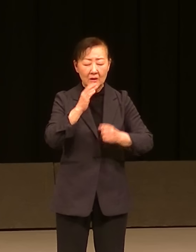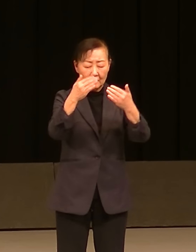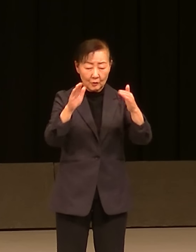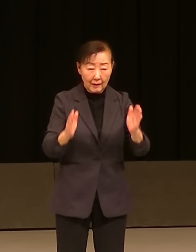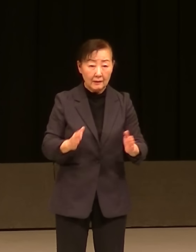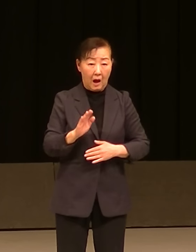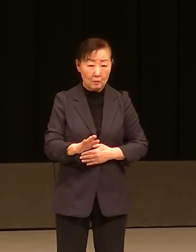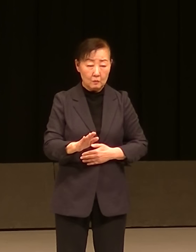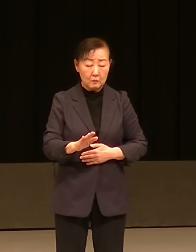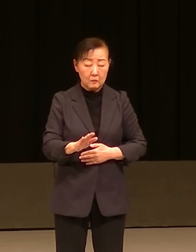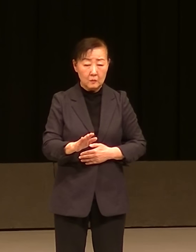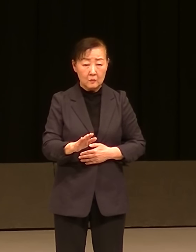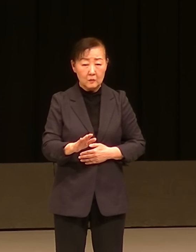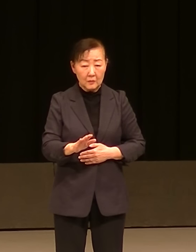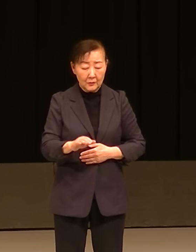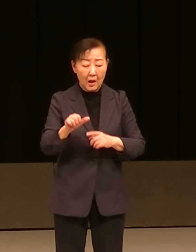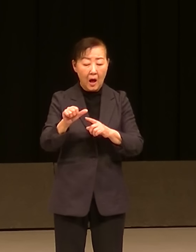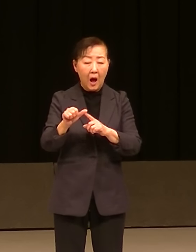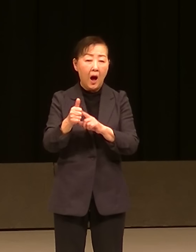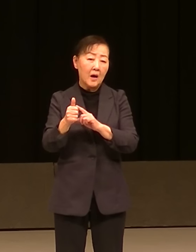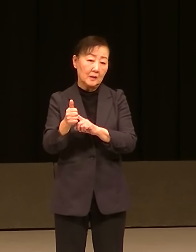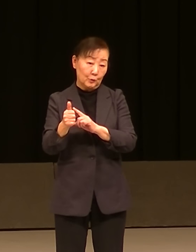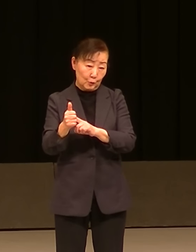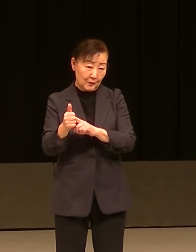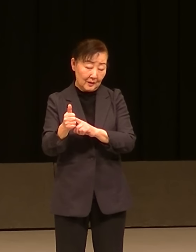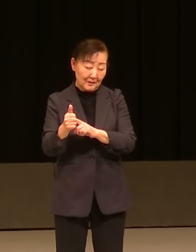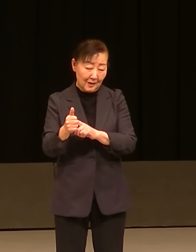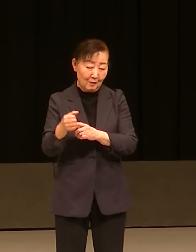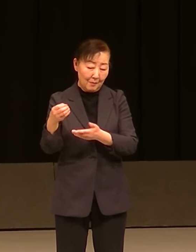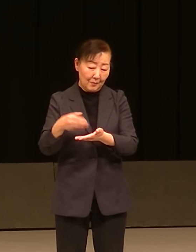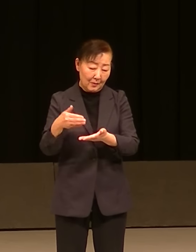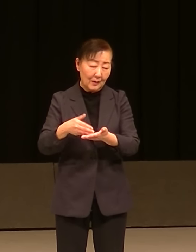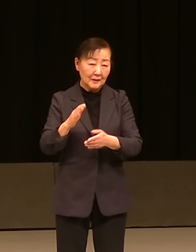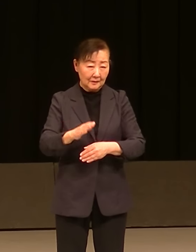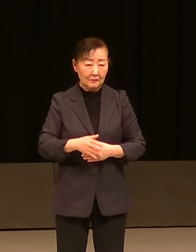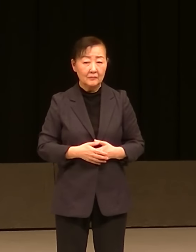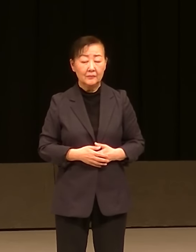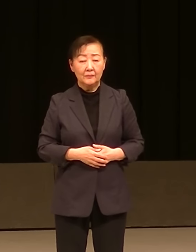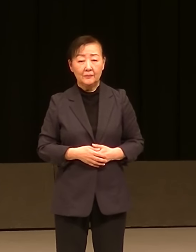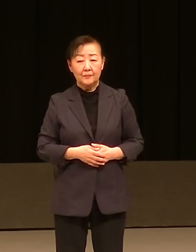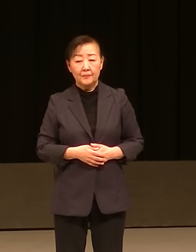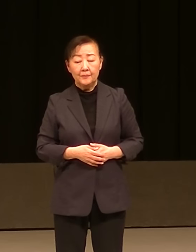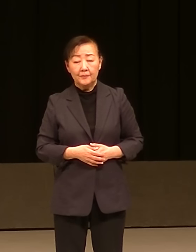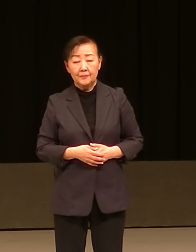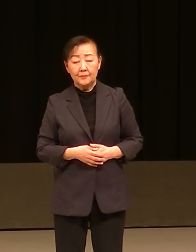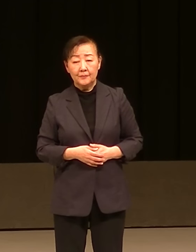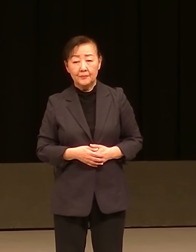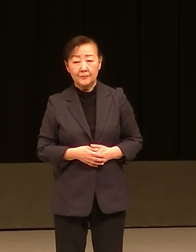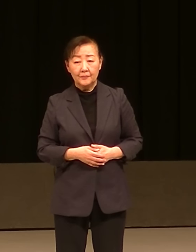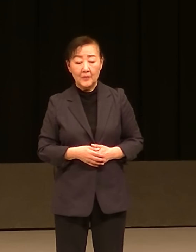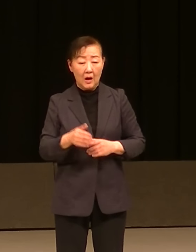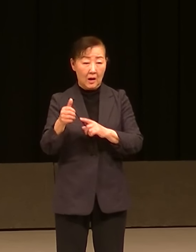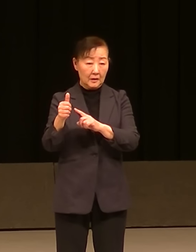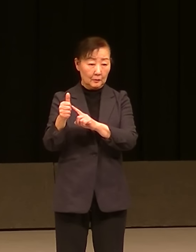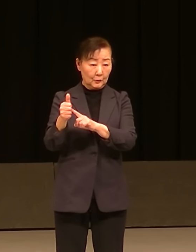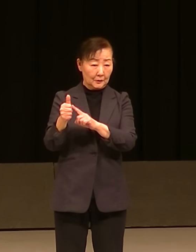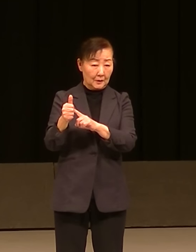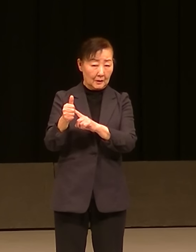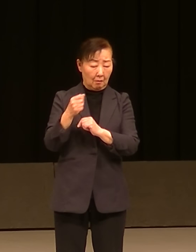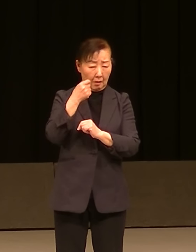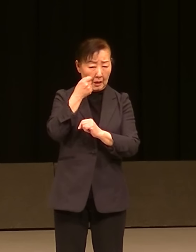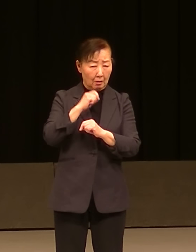だというふうにアダム・スミス先生は言っております。だからアダム・スミス先生はかわい